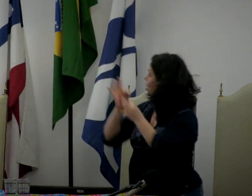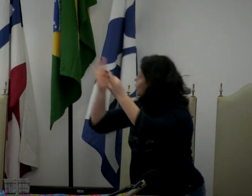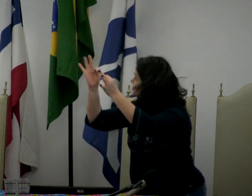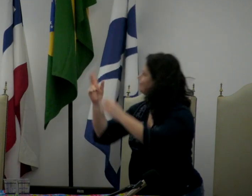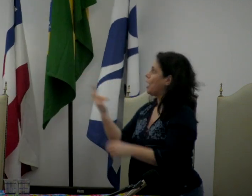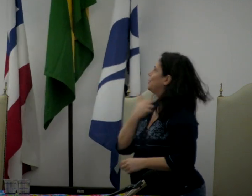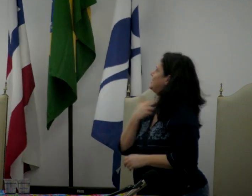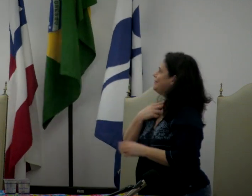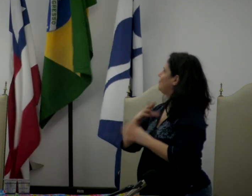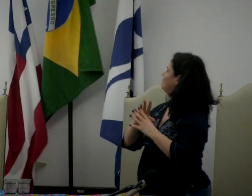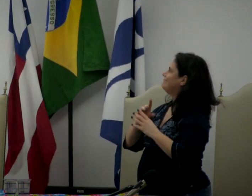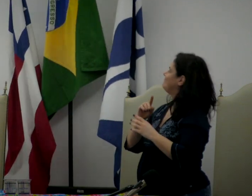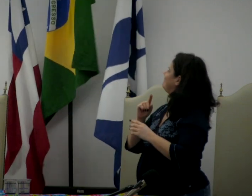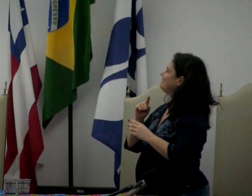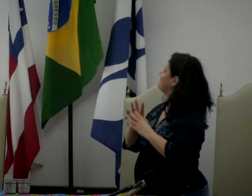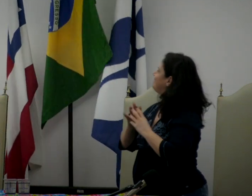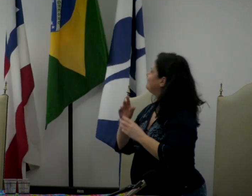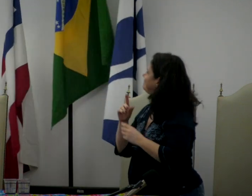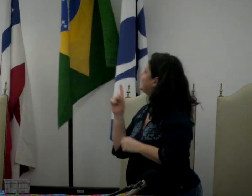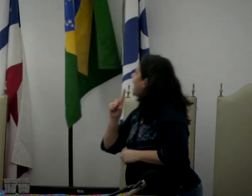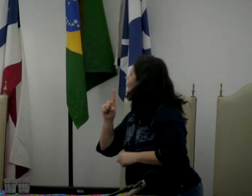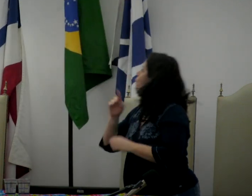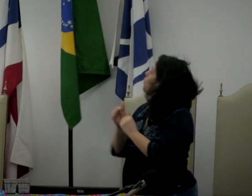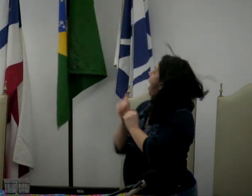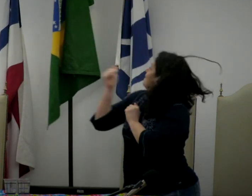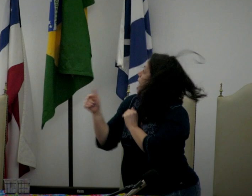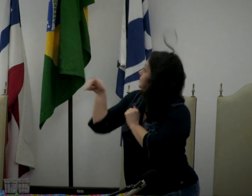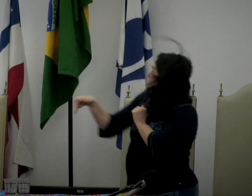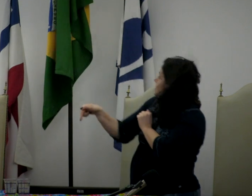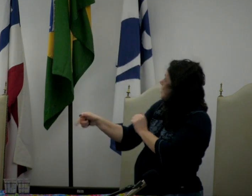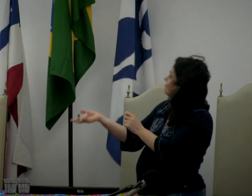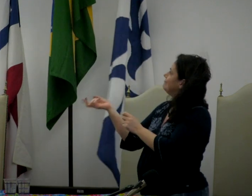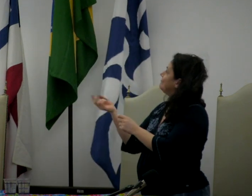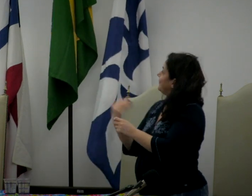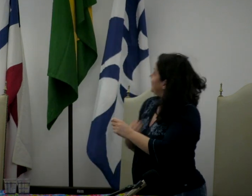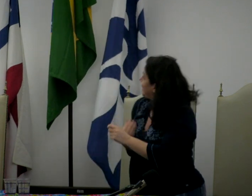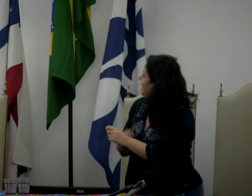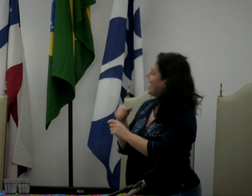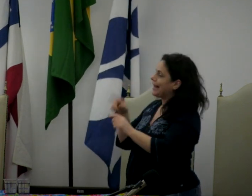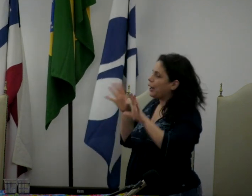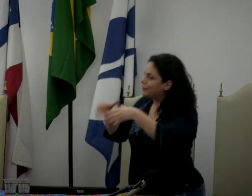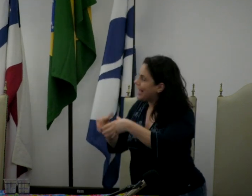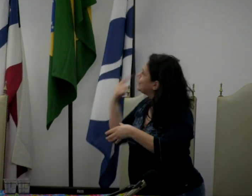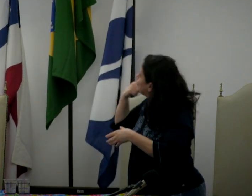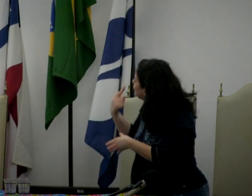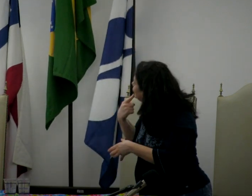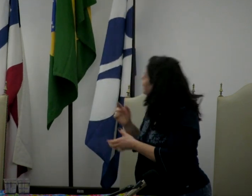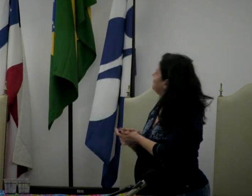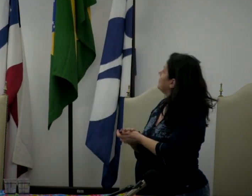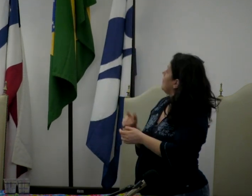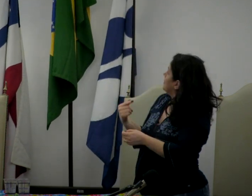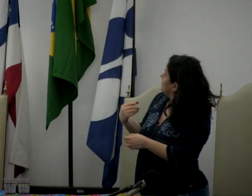fugir da tecnologia, não podemos negar o avanço dessa parafernália na nossa vida e na comunidade surda, ainda que seja